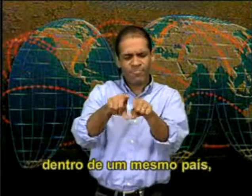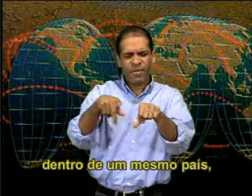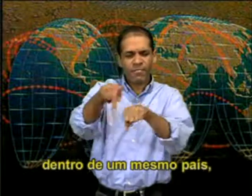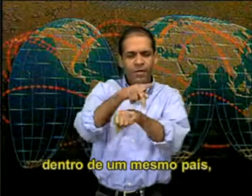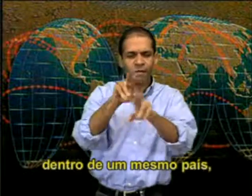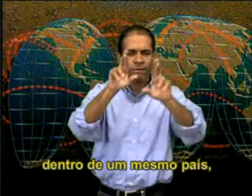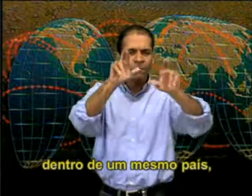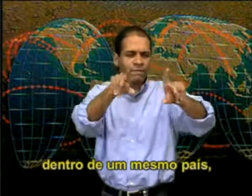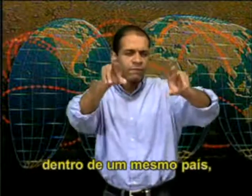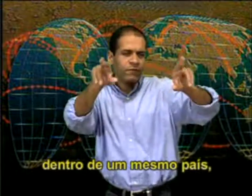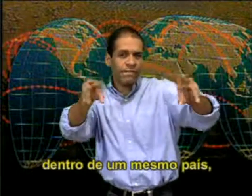dentro de um mesmo país,